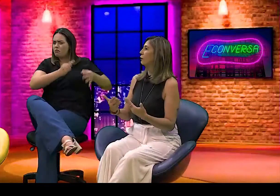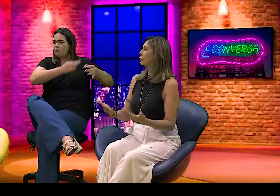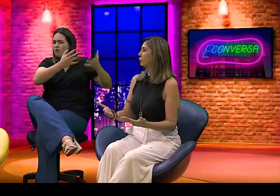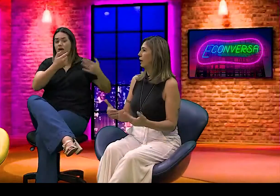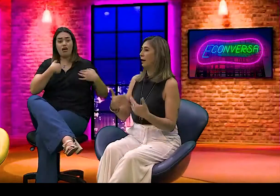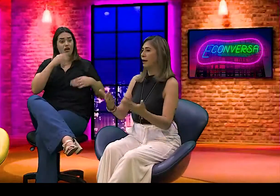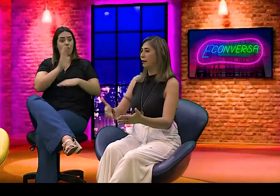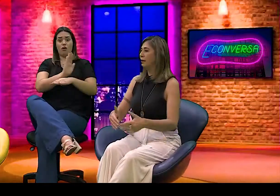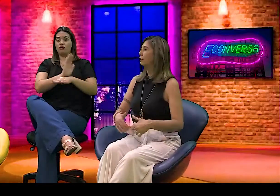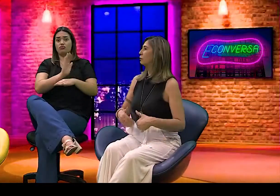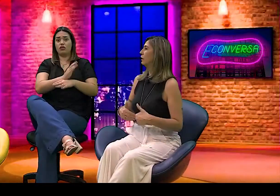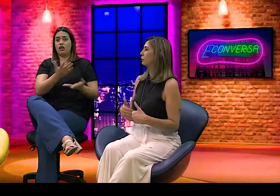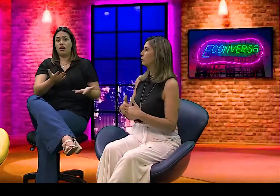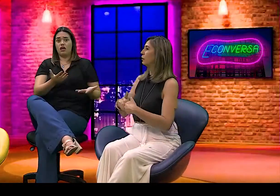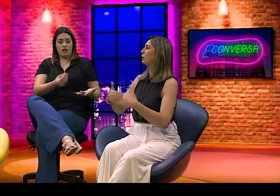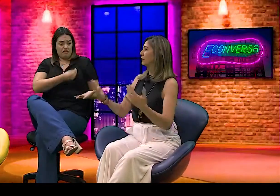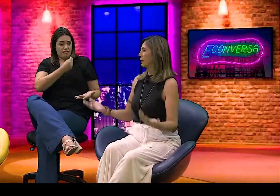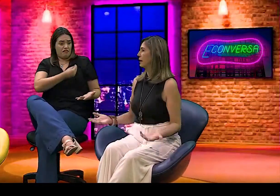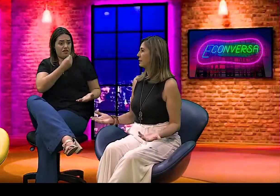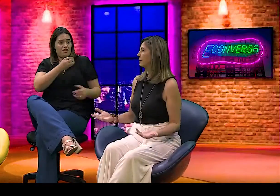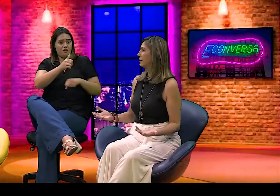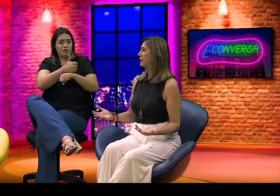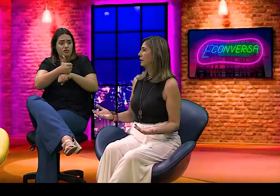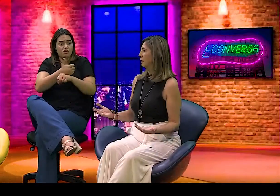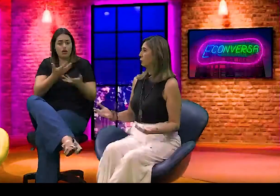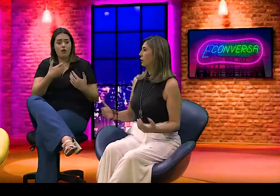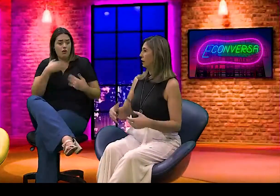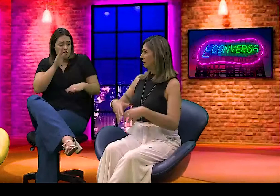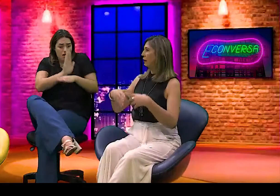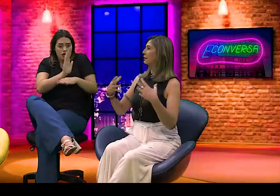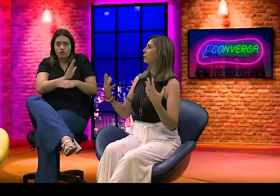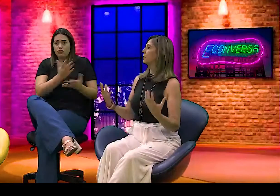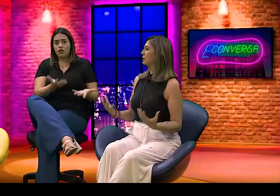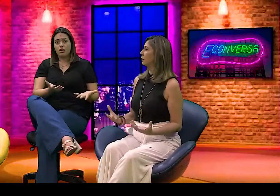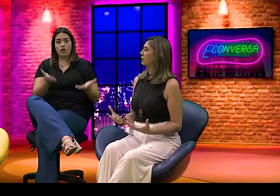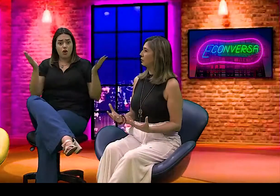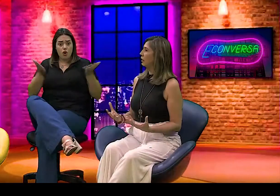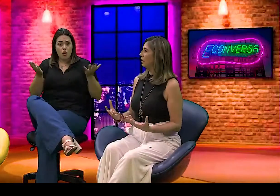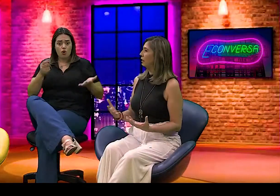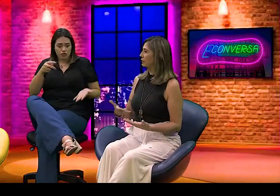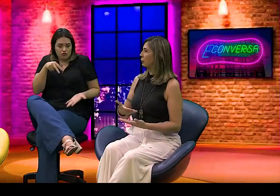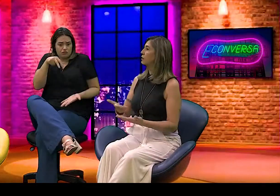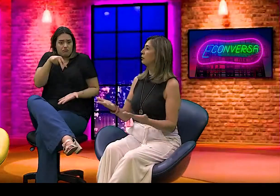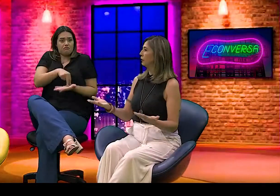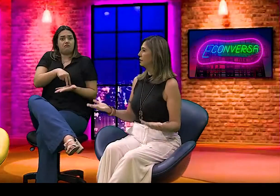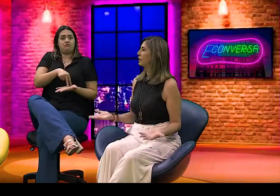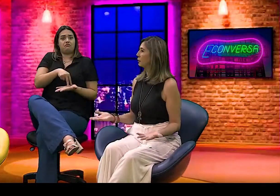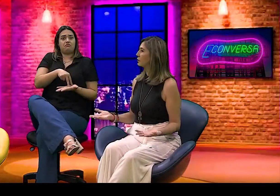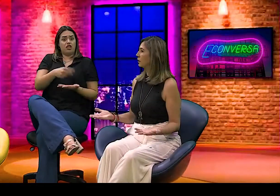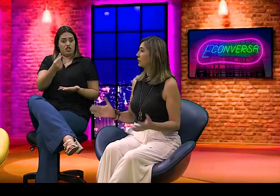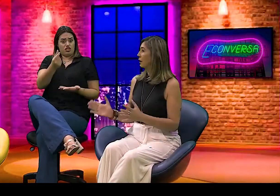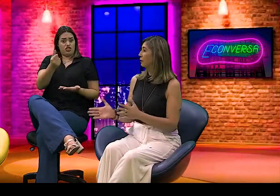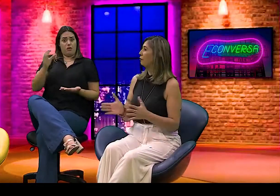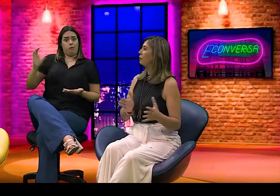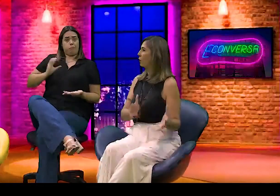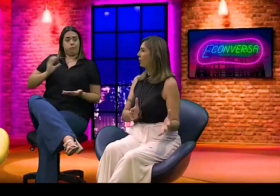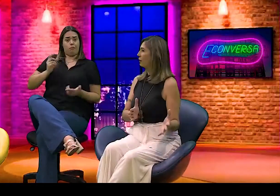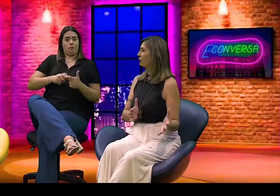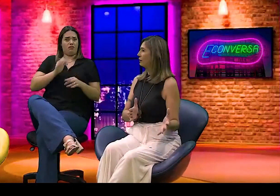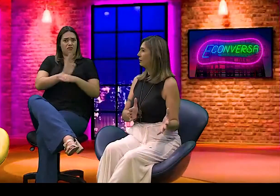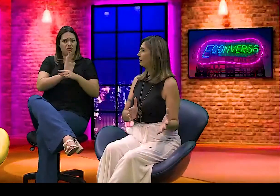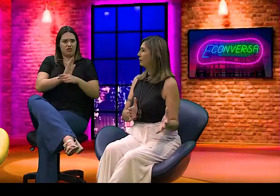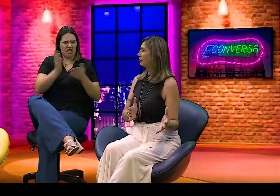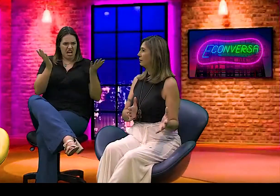ajudei ele a construir a carreira dele, eu ajudei ele a construir a nossa casa, ajudei ele a ter essa posição que ele tem, essa condição financeira que nós temos, agora eu vou